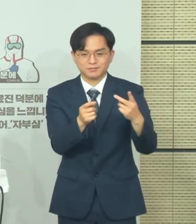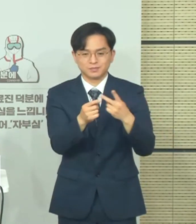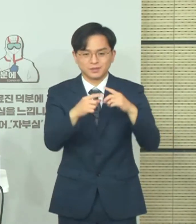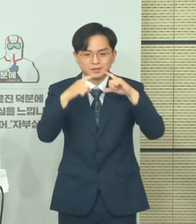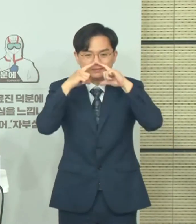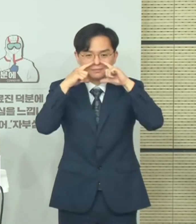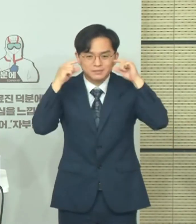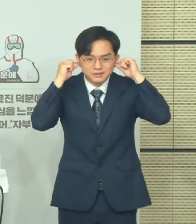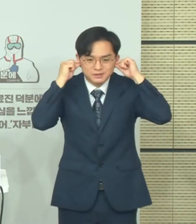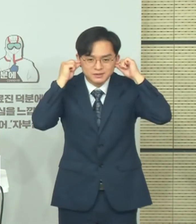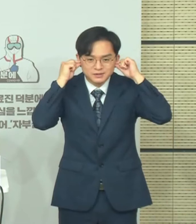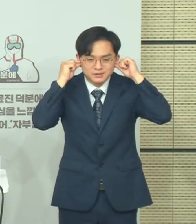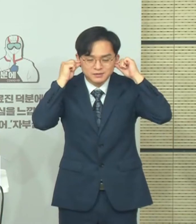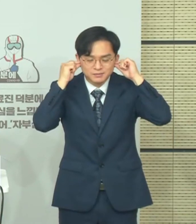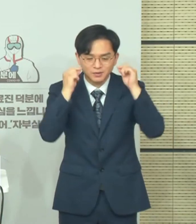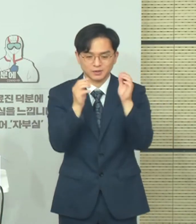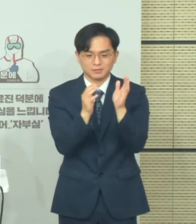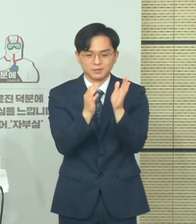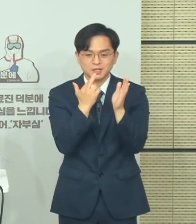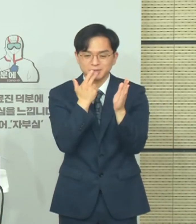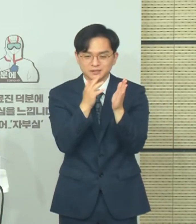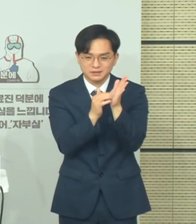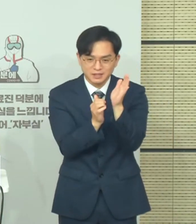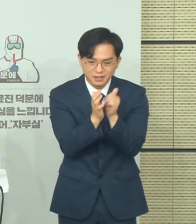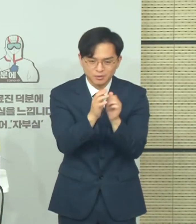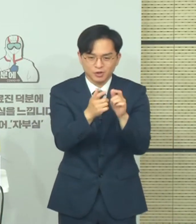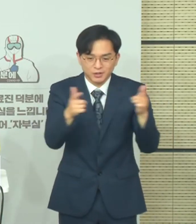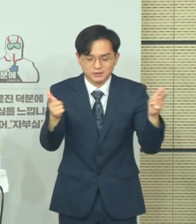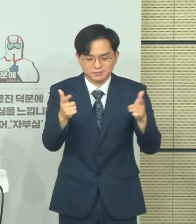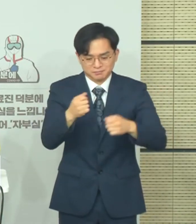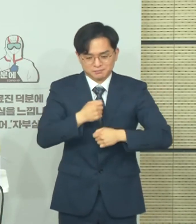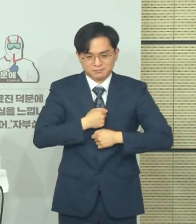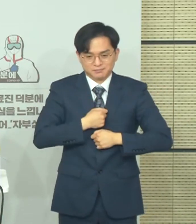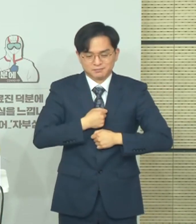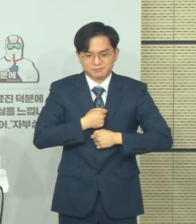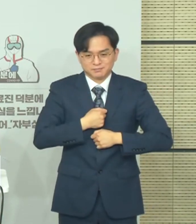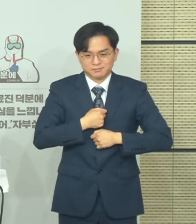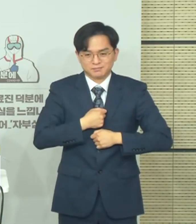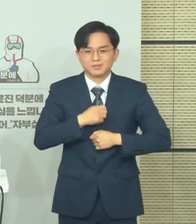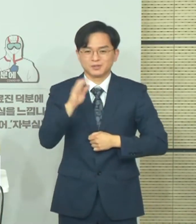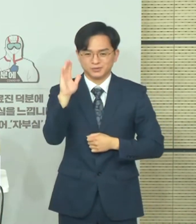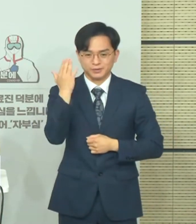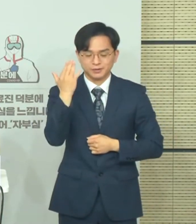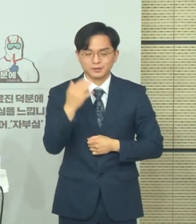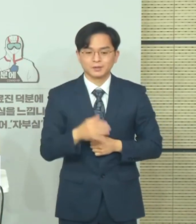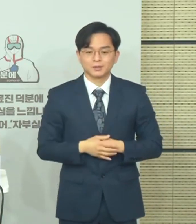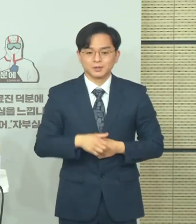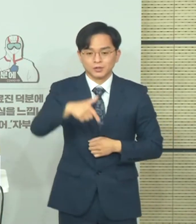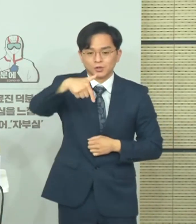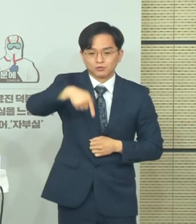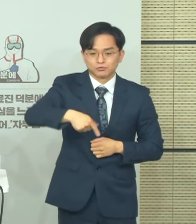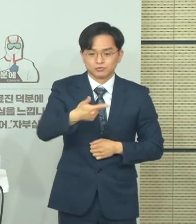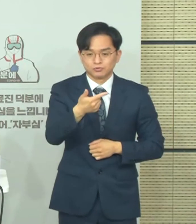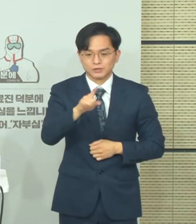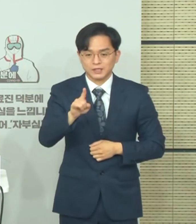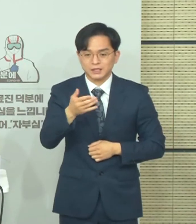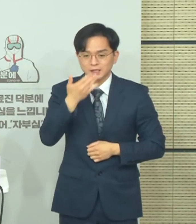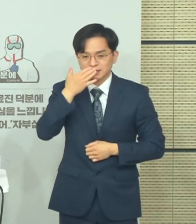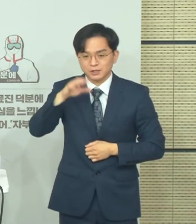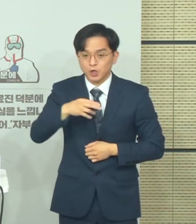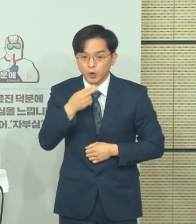을 준수할 수 있도록 지도하겠습니다 또한 구내식당을 운영하지 않는 경우에는 부서 벨